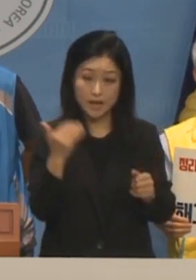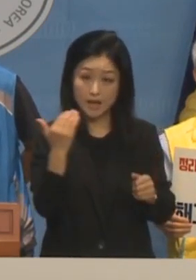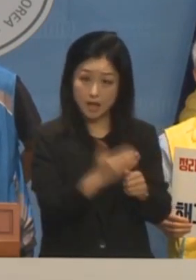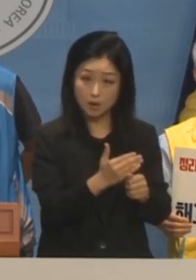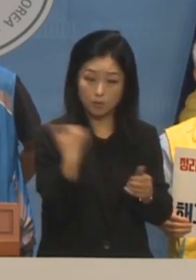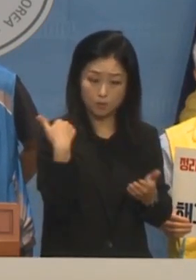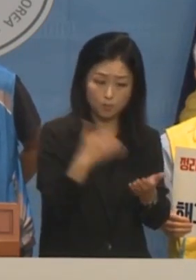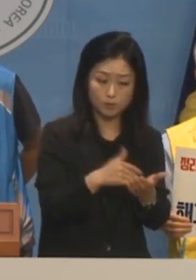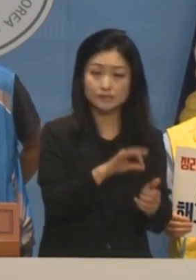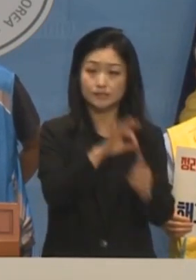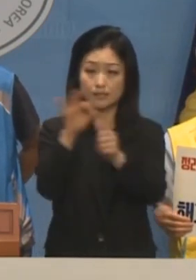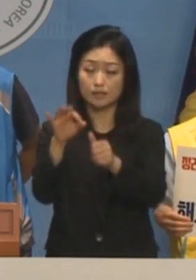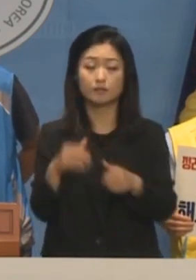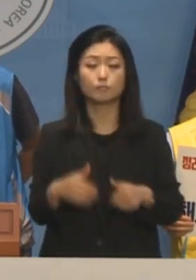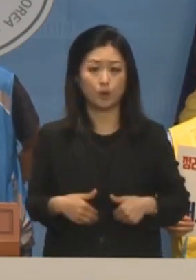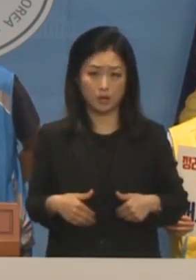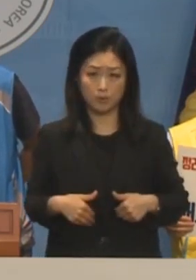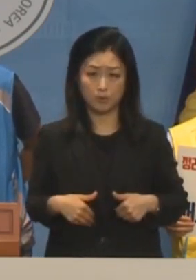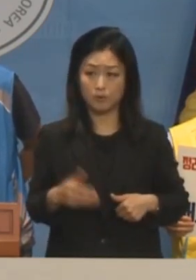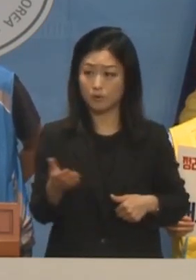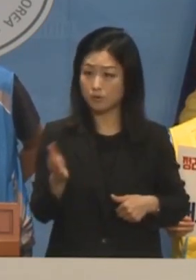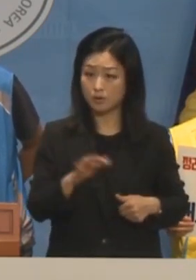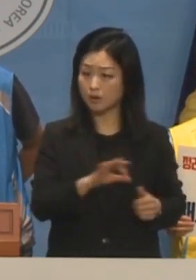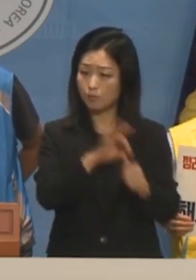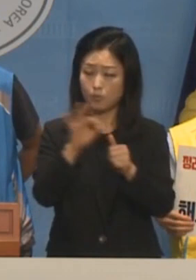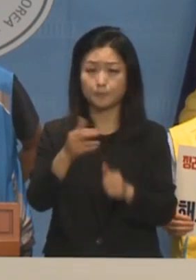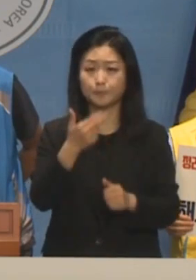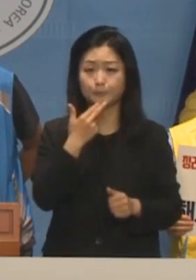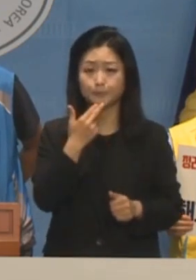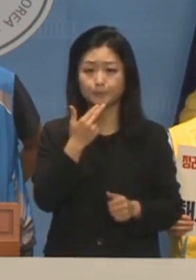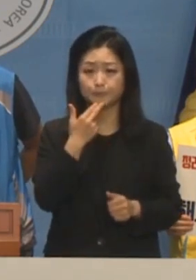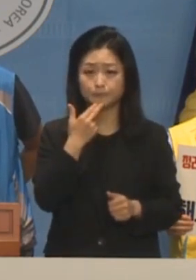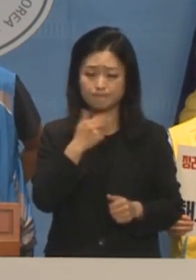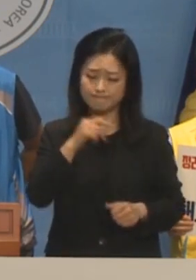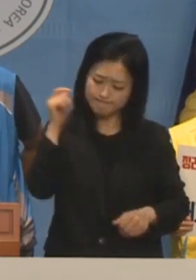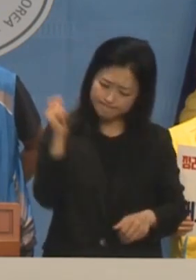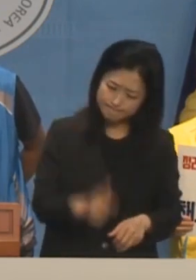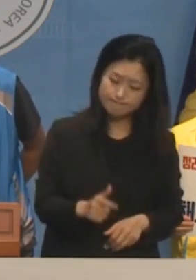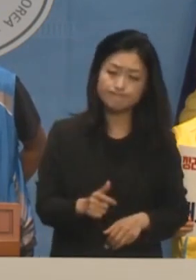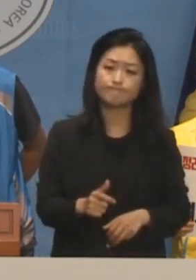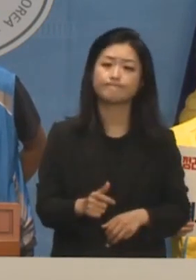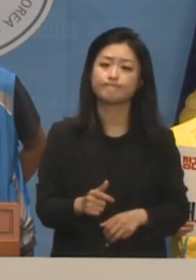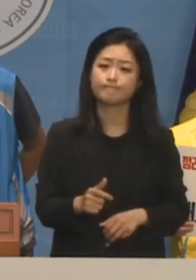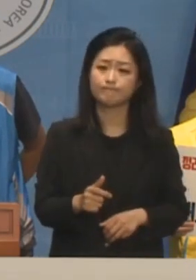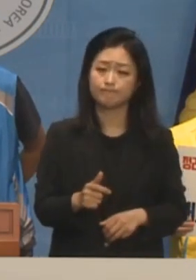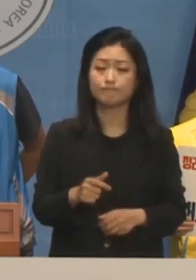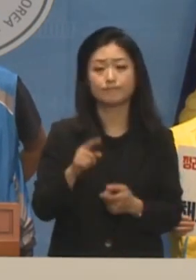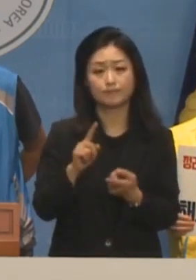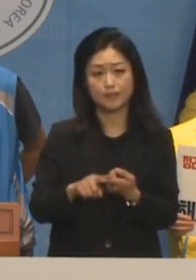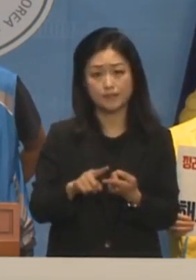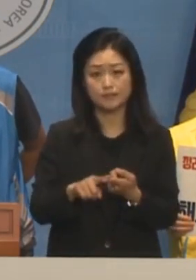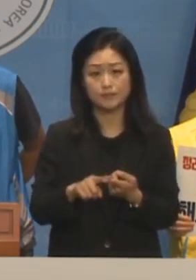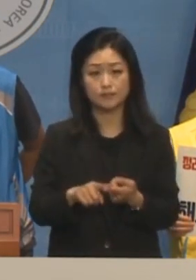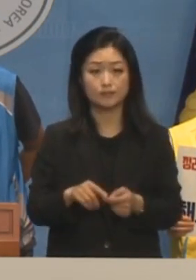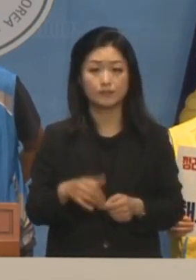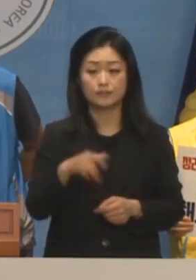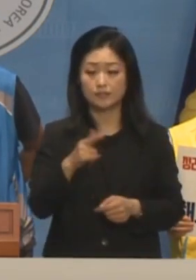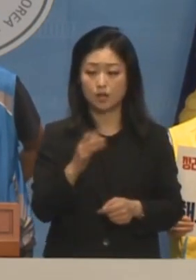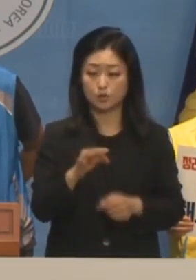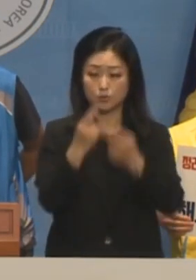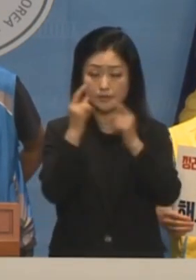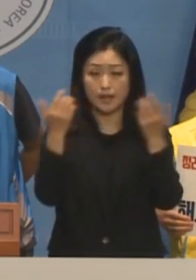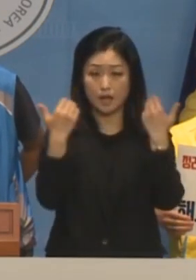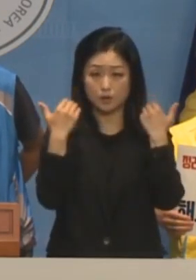이유가 사라진 것입니다. 그런데도 여전히 끝까지 지금 해고 복직에 대한 이런 방구도 하지 않는 이